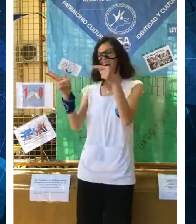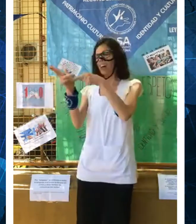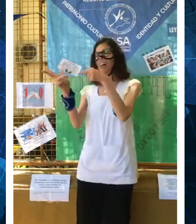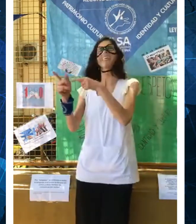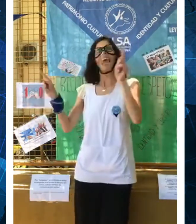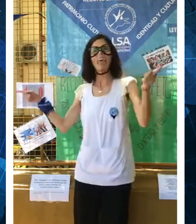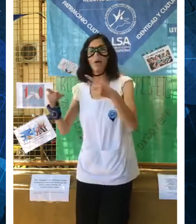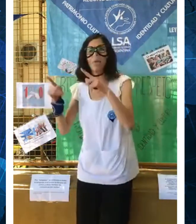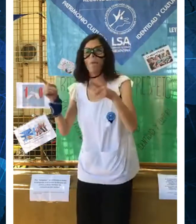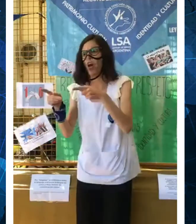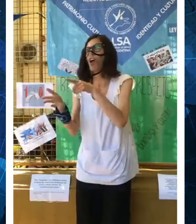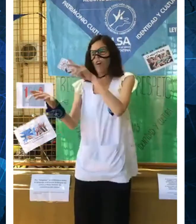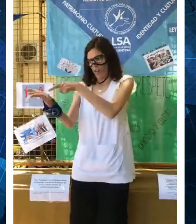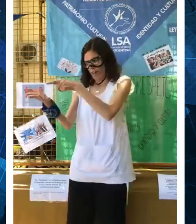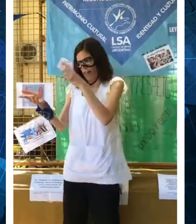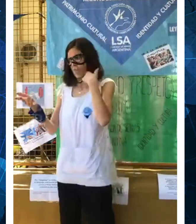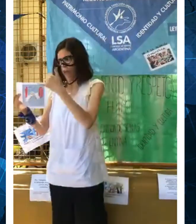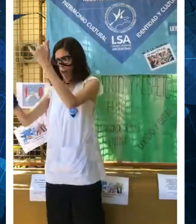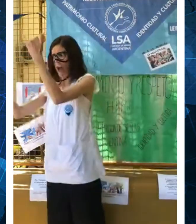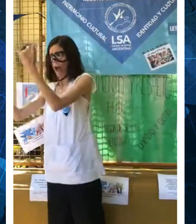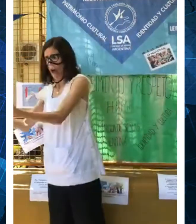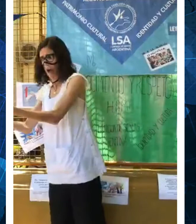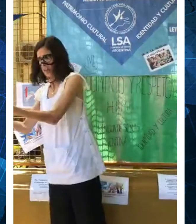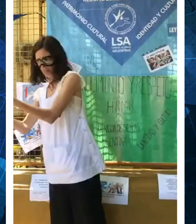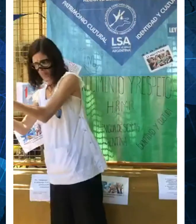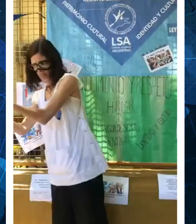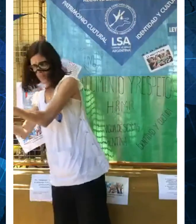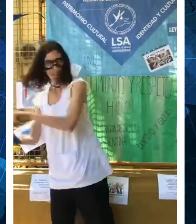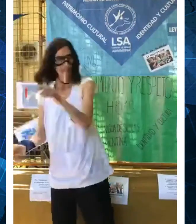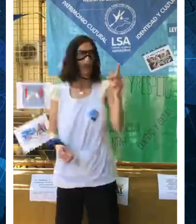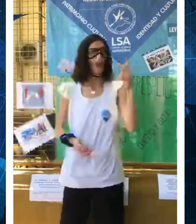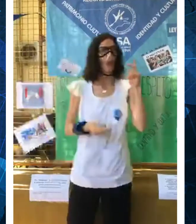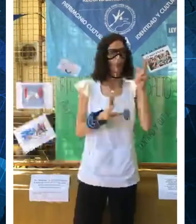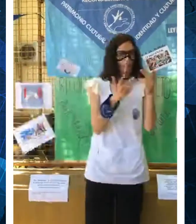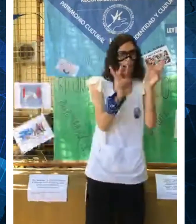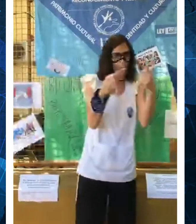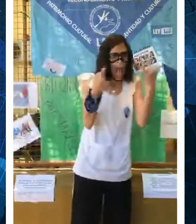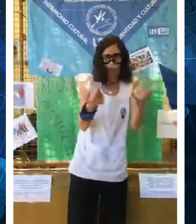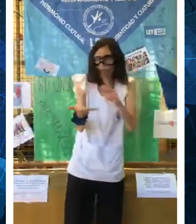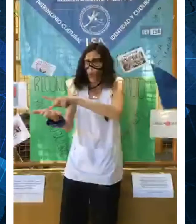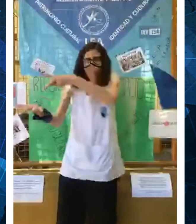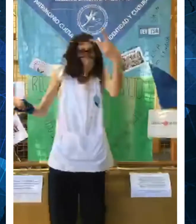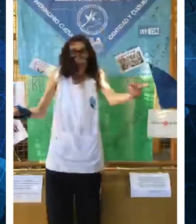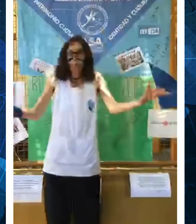sabe de lengua de señas como para decir algo como esto.